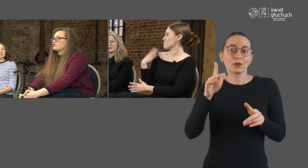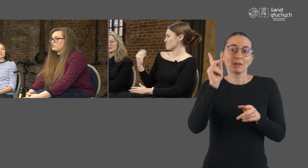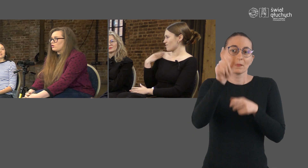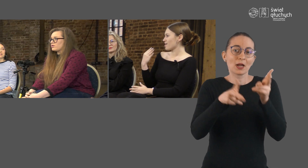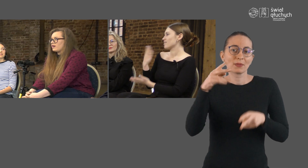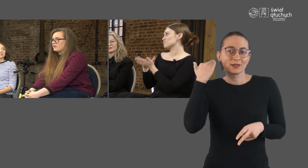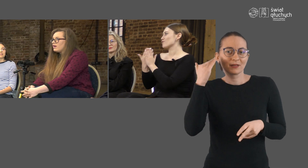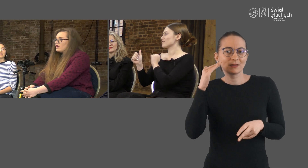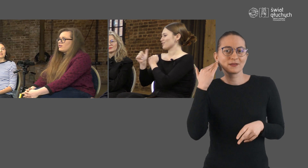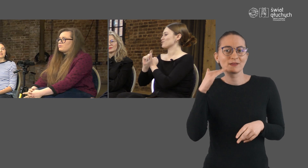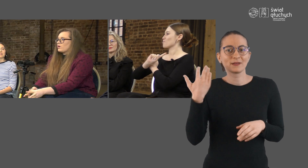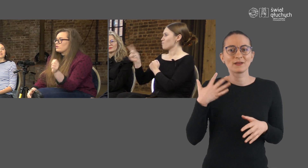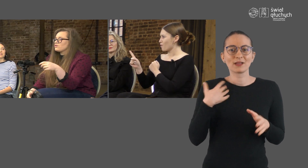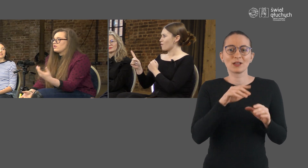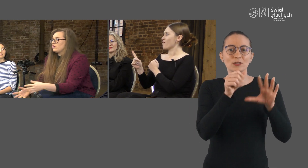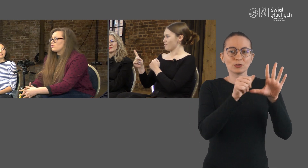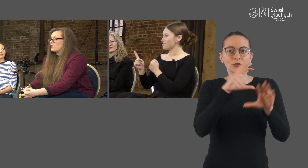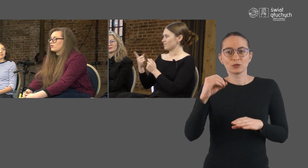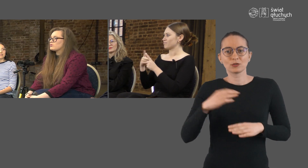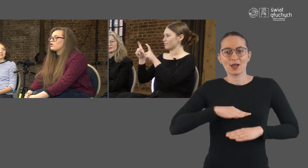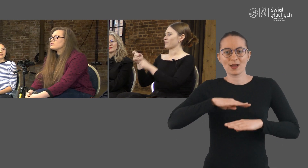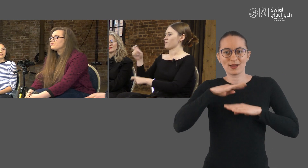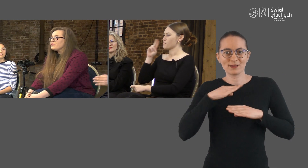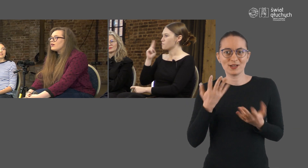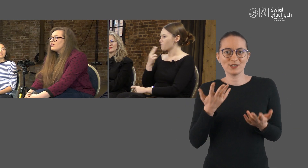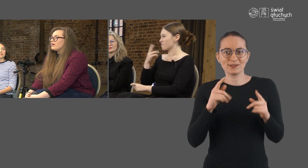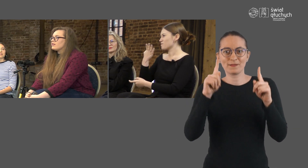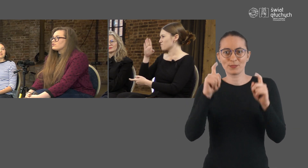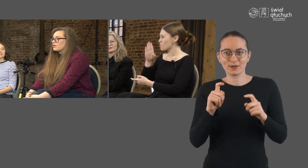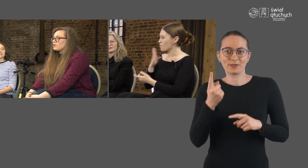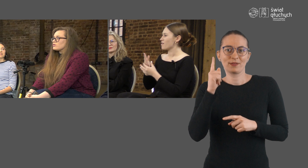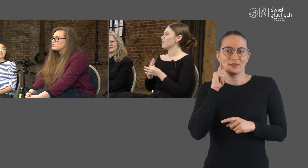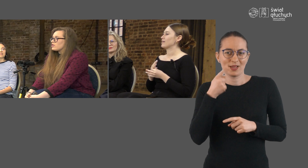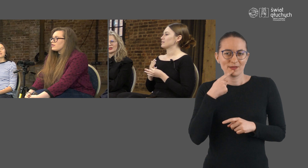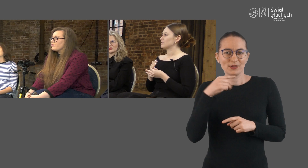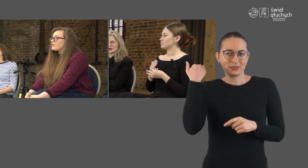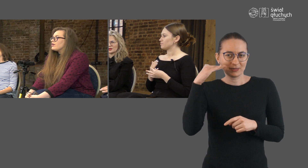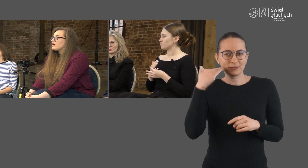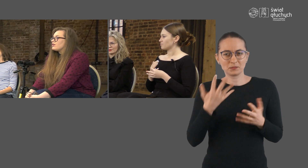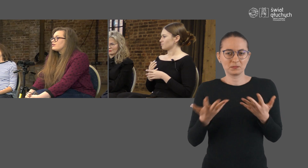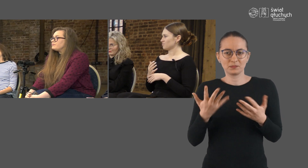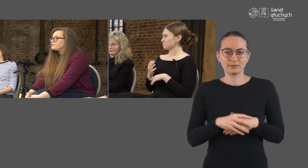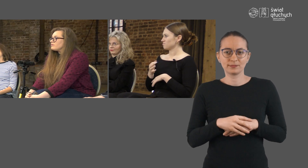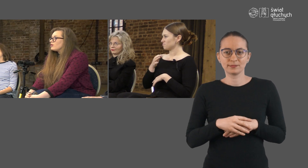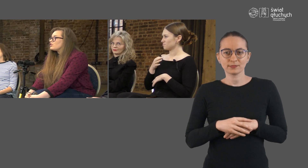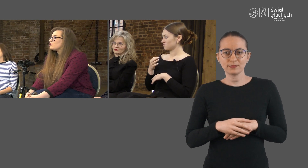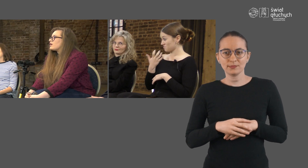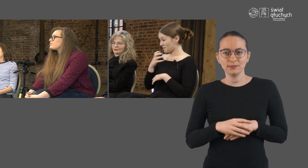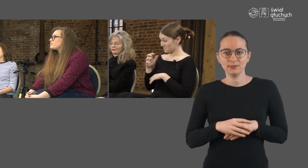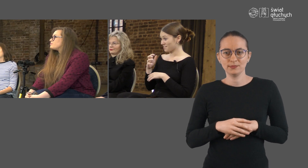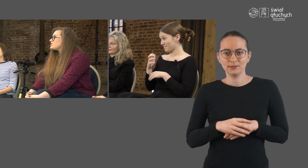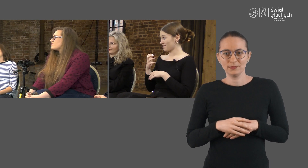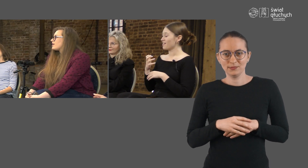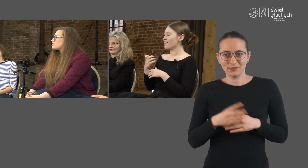czyli 60 puka do drzwi i głuchota przychodzi, czy tam niedosłyszenie. I to